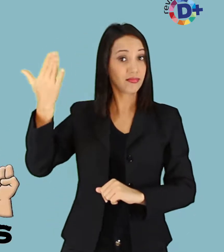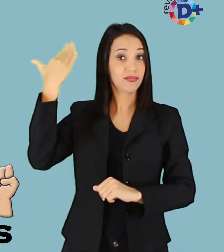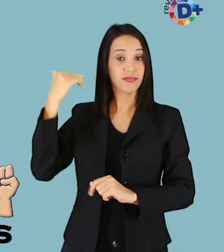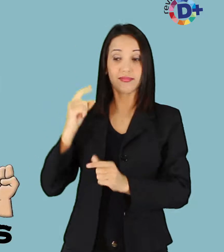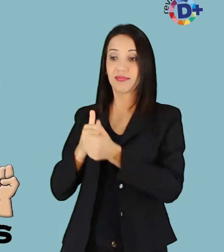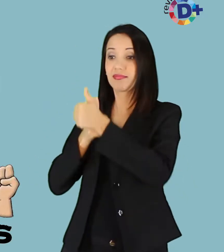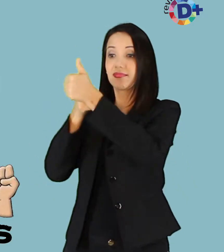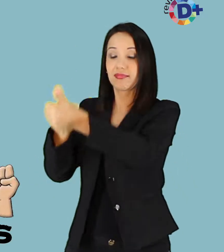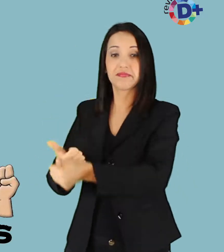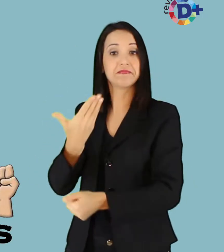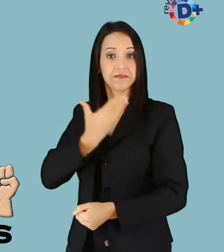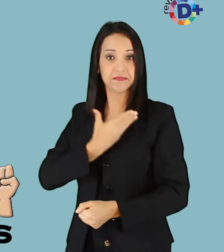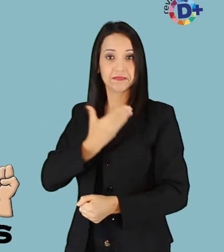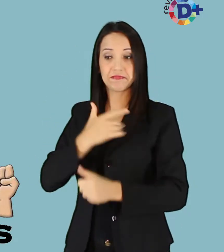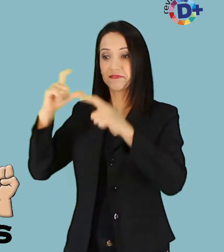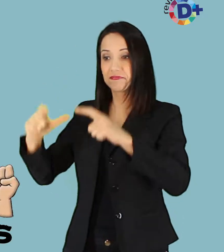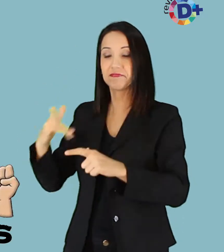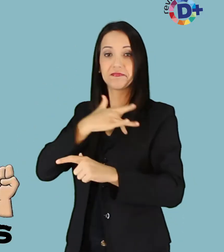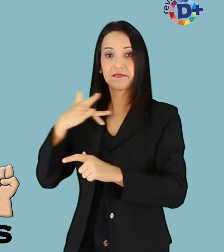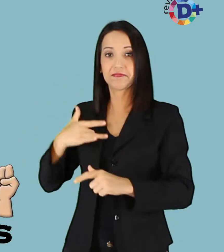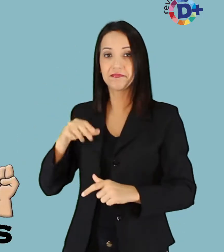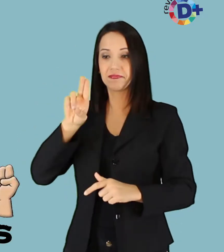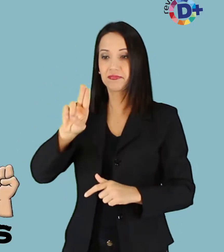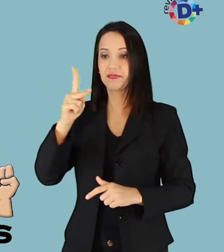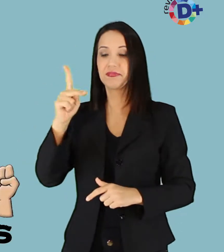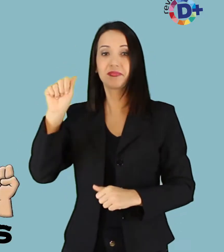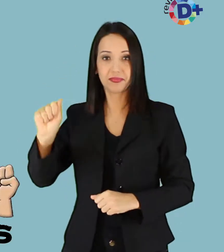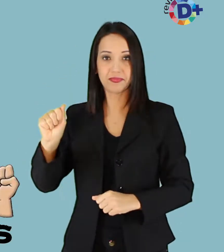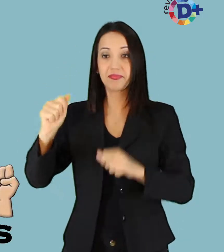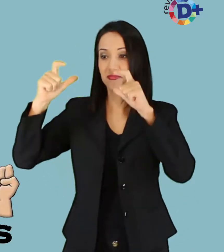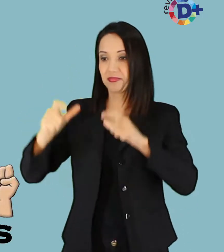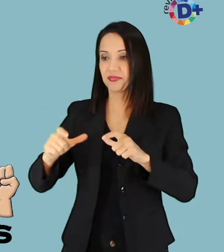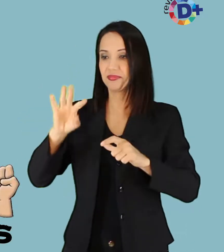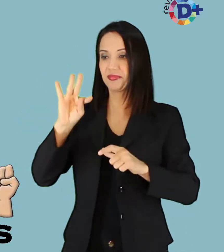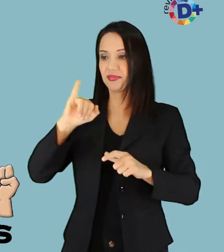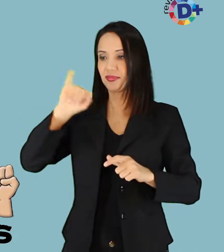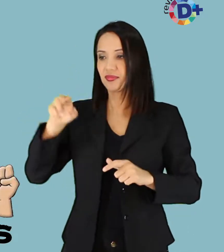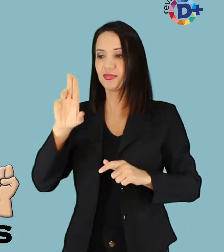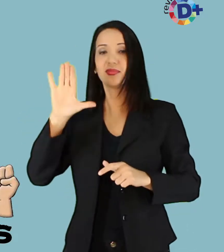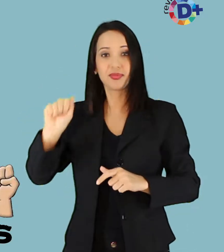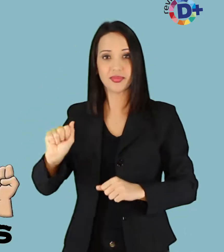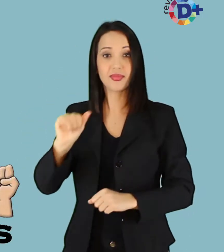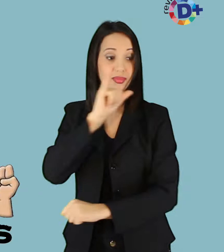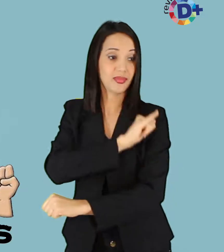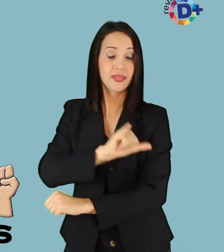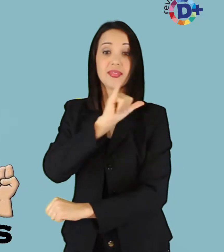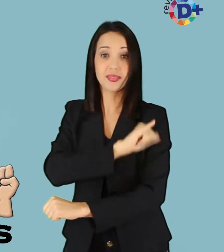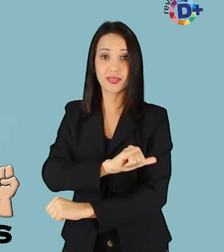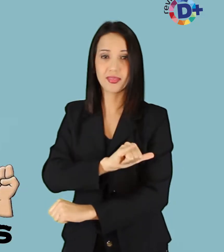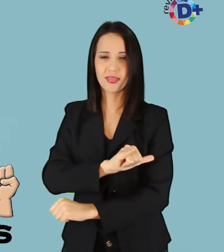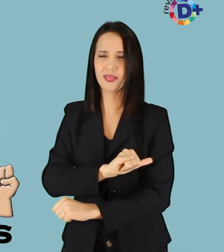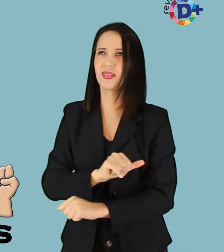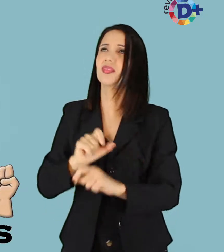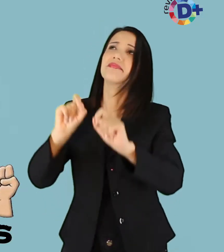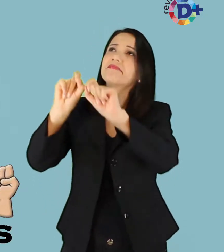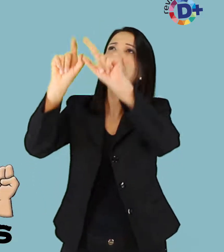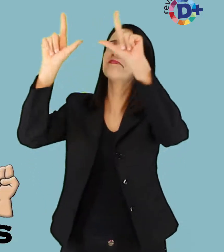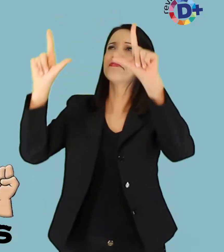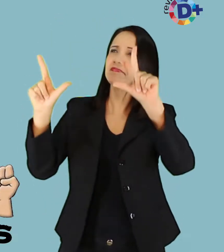estava acompanhando uma amiga na unidade de pronto atendimento UPA, da Tijuca, no Rio de Janeiro. À medida que o